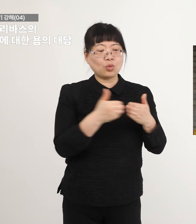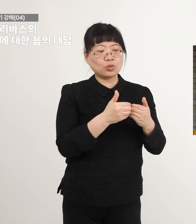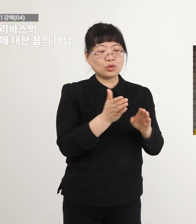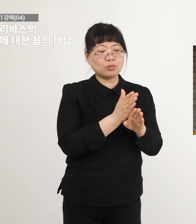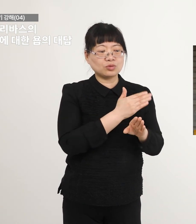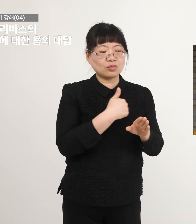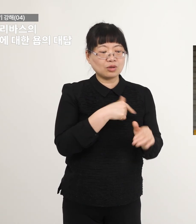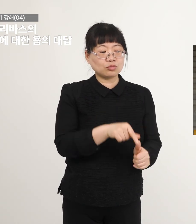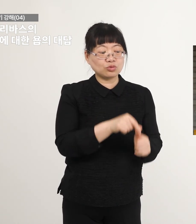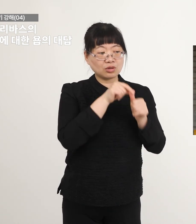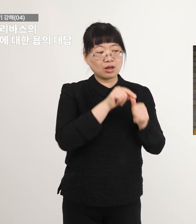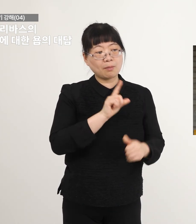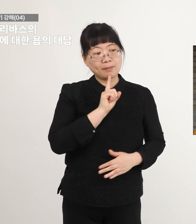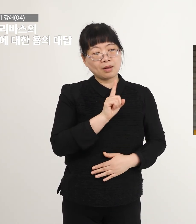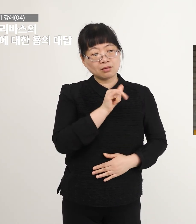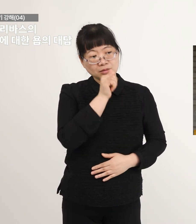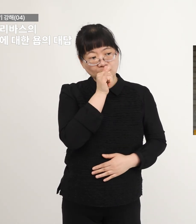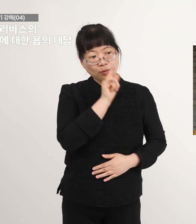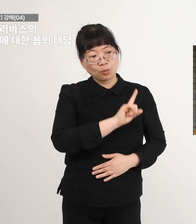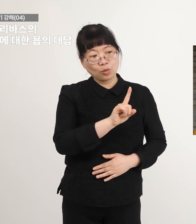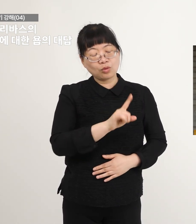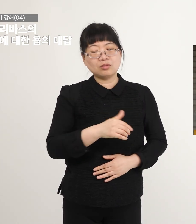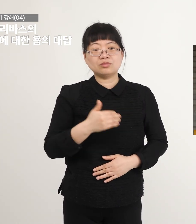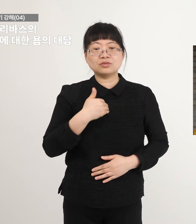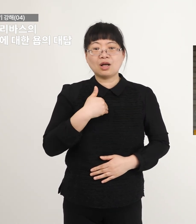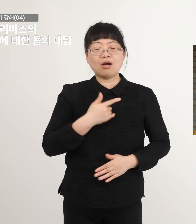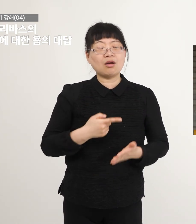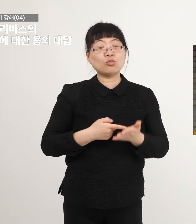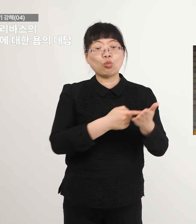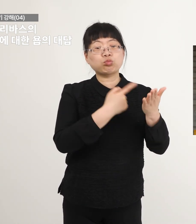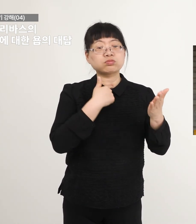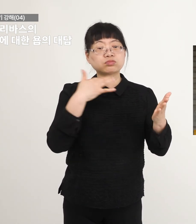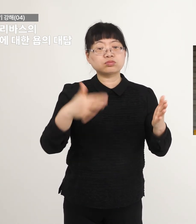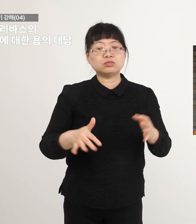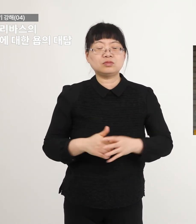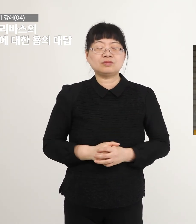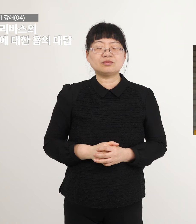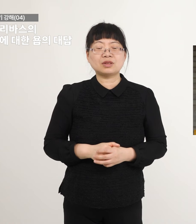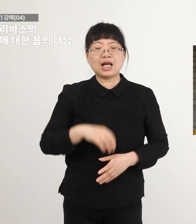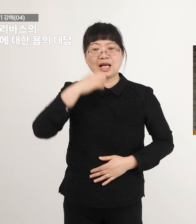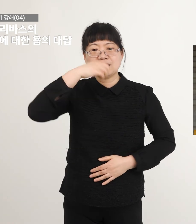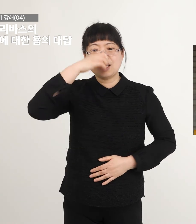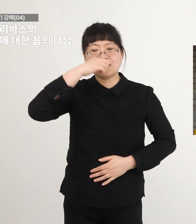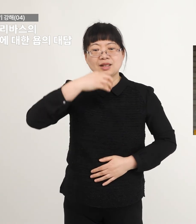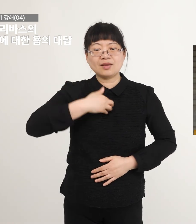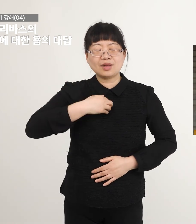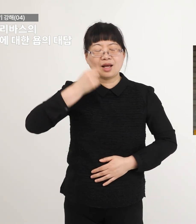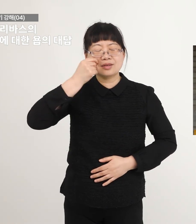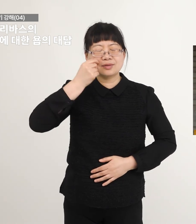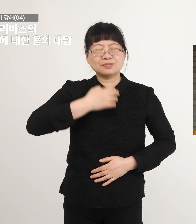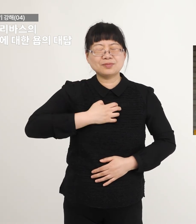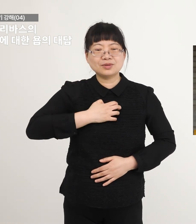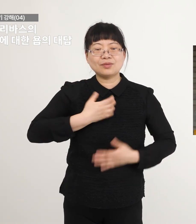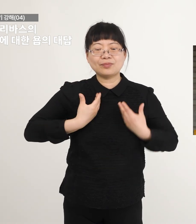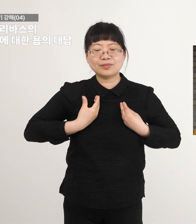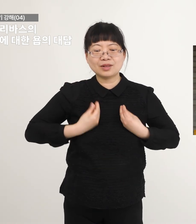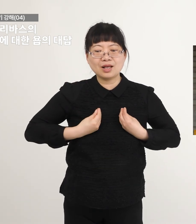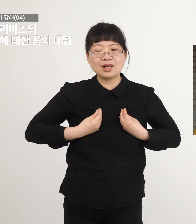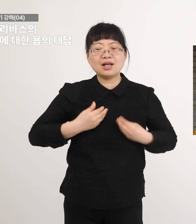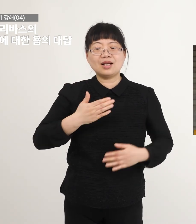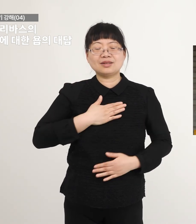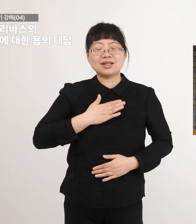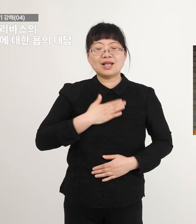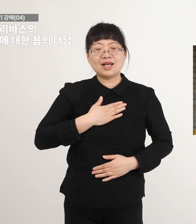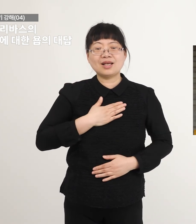좀 나를 구해달라 그랬니? 나 그렇게 요구한 적 없다. 그냥 내 슬픔에, 내 절망에, 내